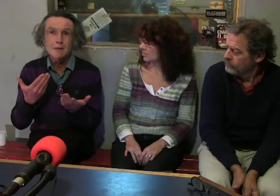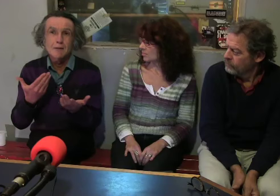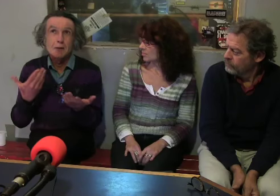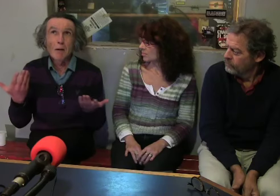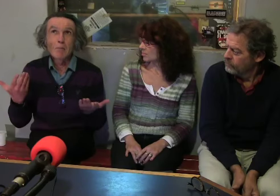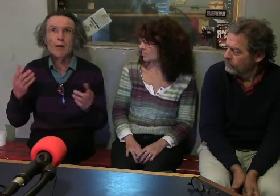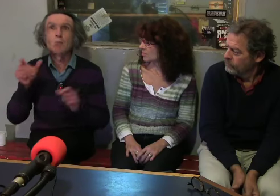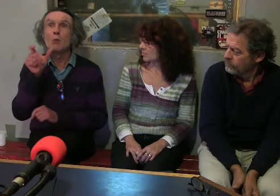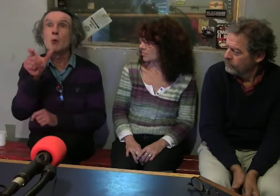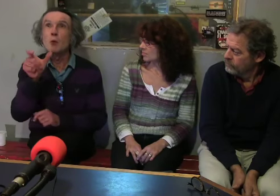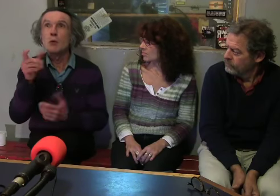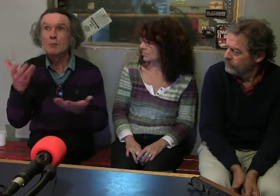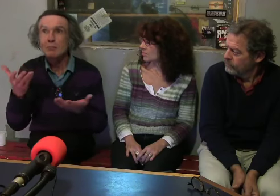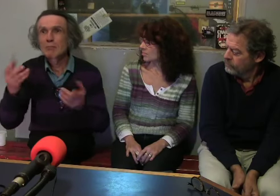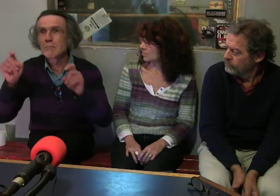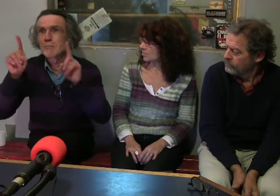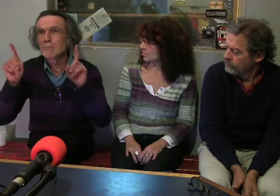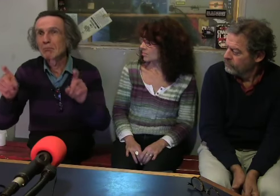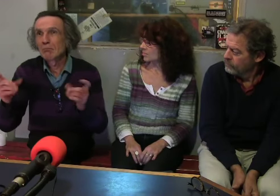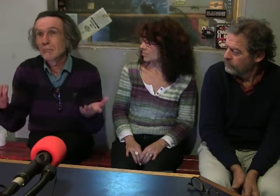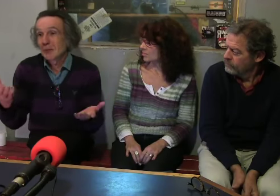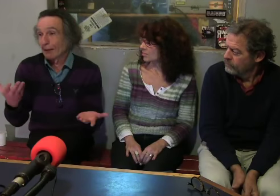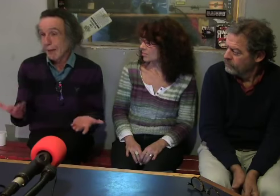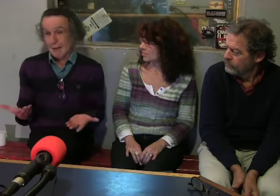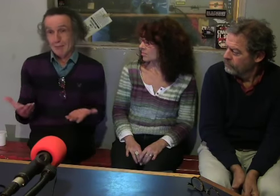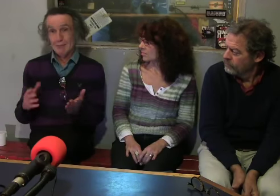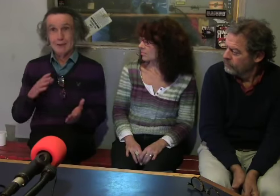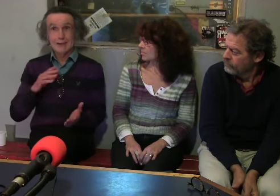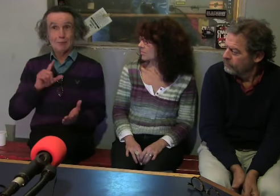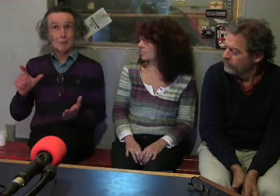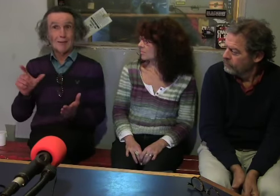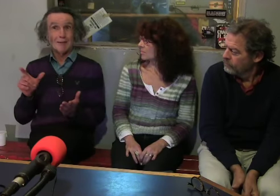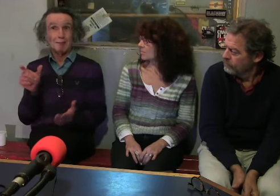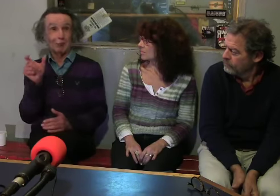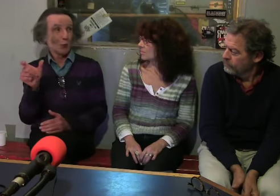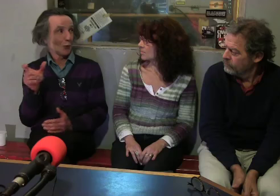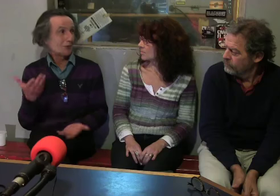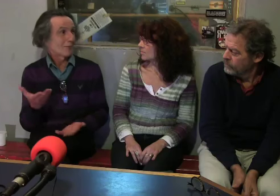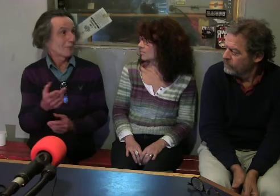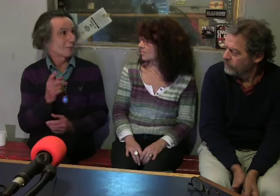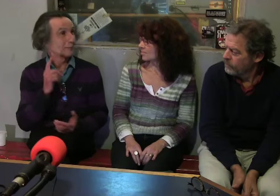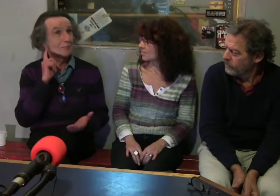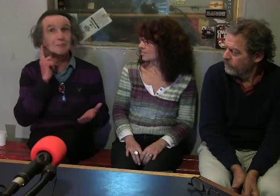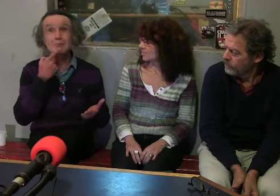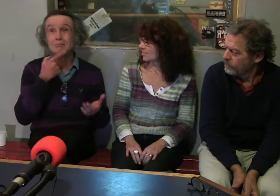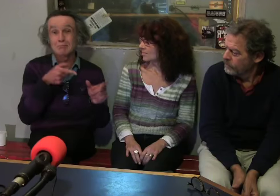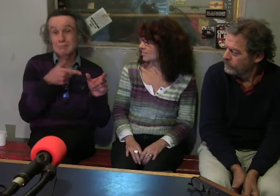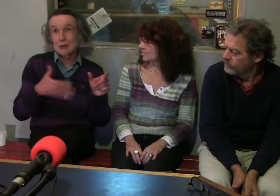avec l'idée que peut-être ça pourrait changer le regard que les gens portent sur nous. Donc, aujourd'hui, il n'existe pas d'autre mot